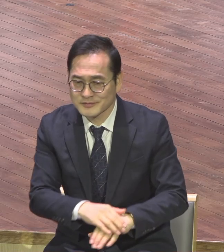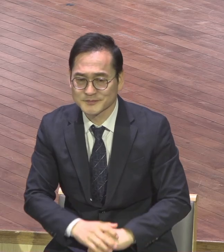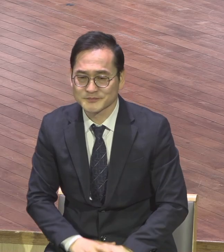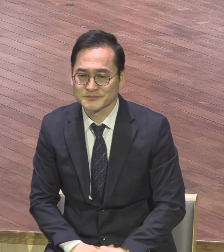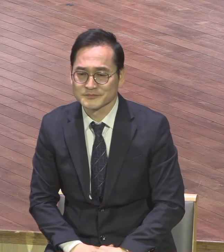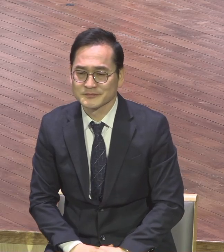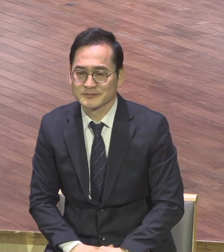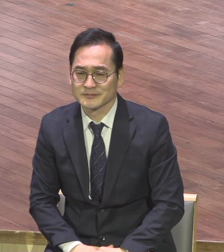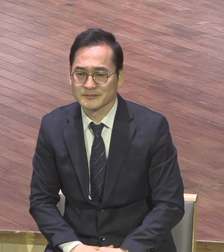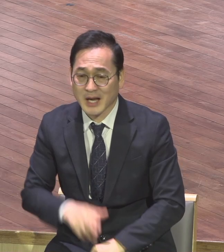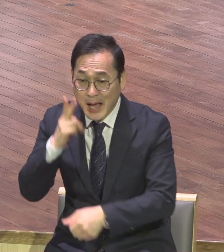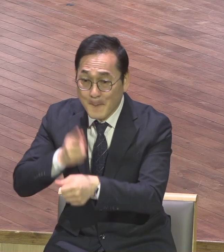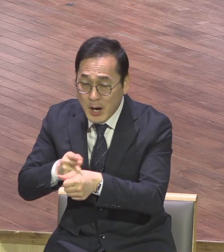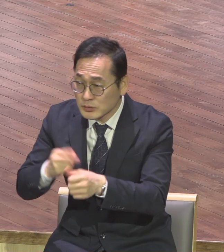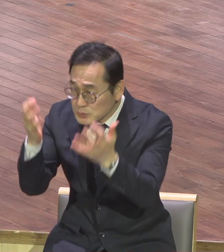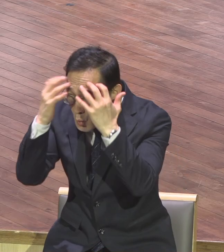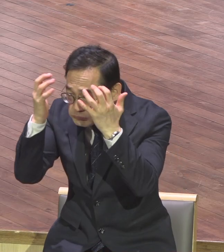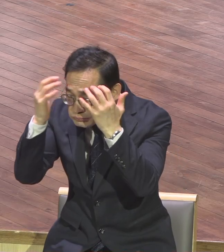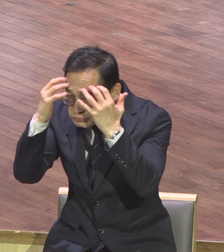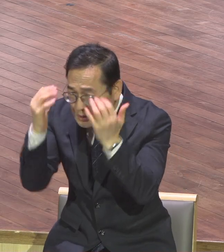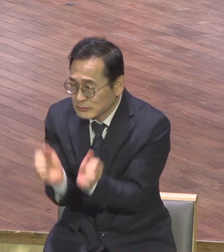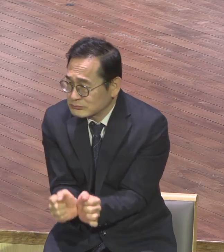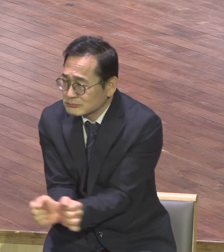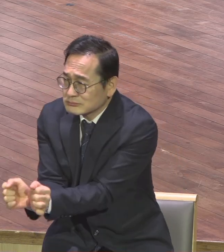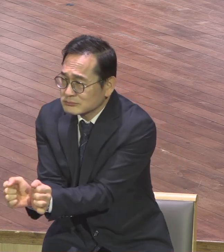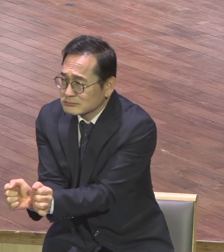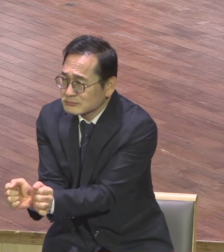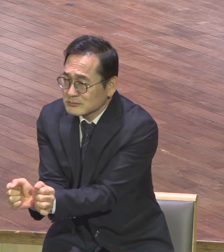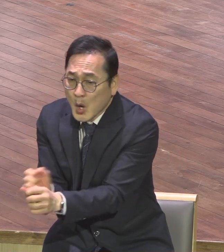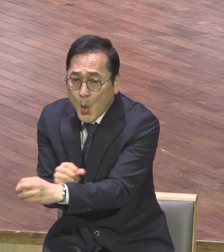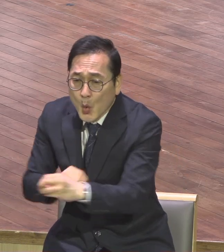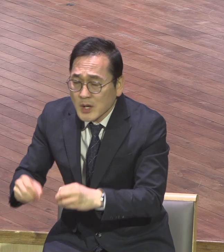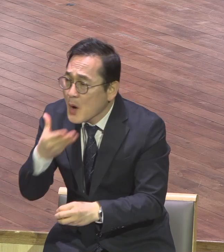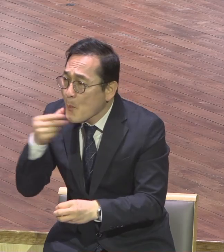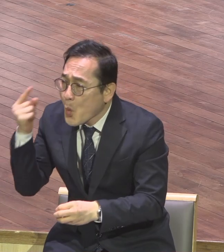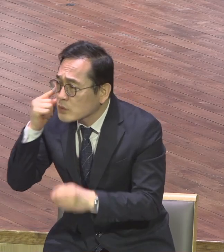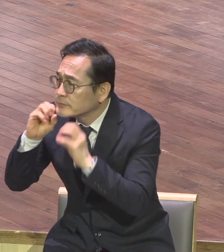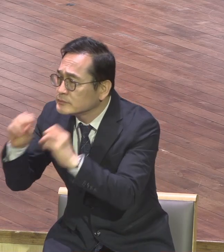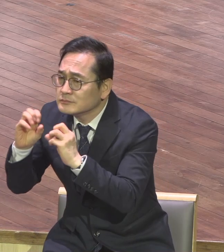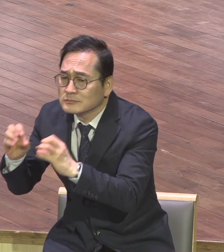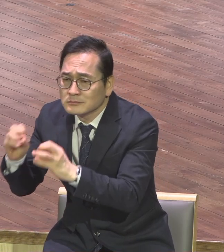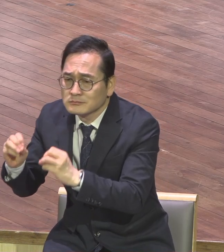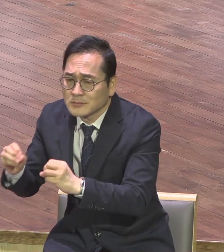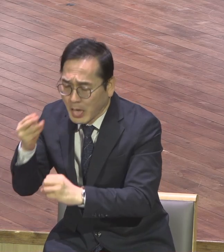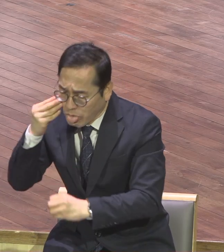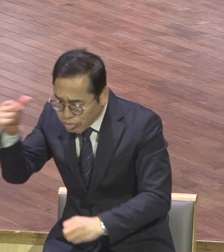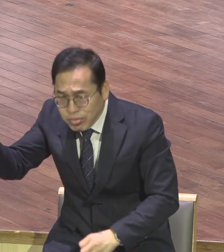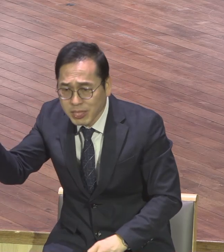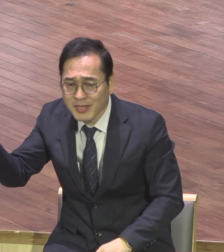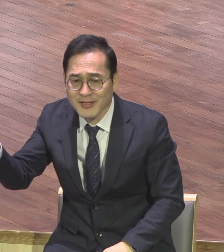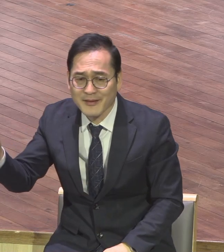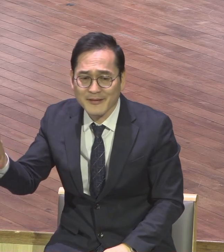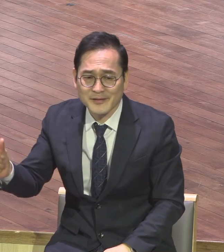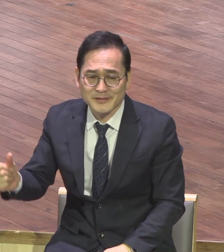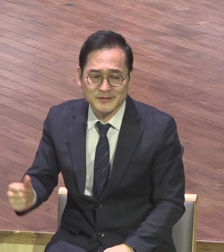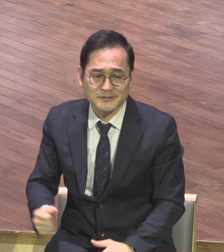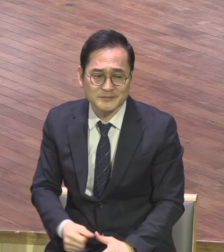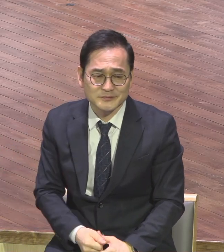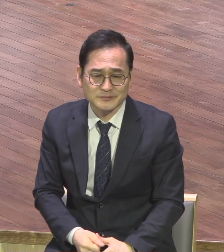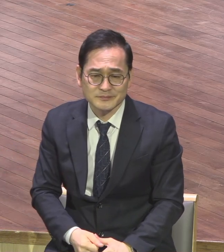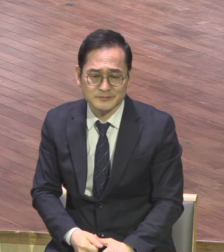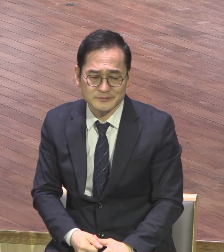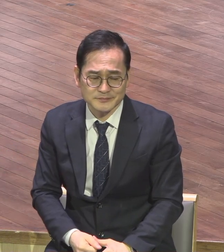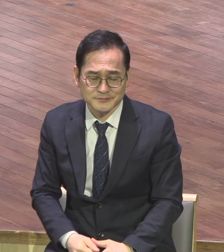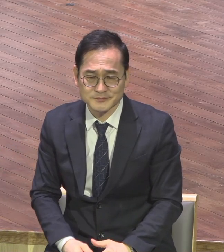바울은 자신이 당하는 일이 도리어 복음 전파의 진전이 되었다 그렇게 밝히고 있습니다.